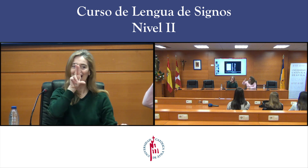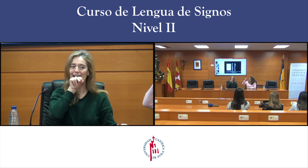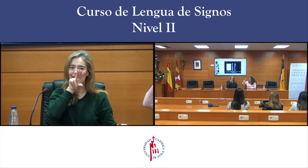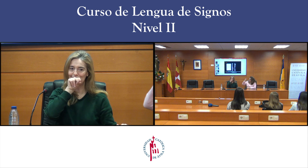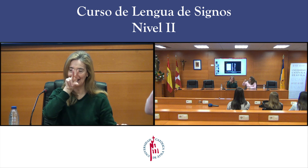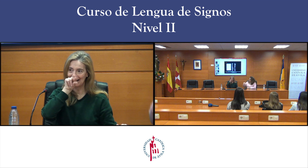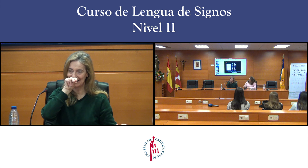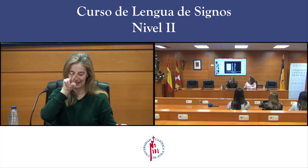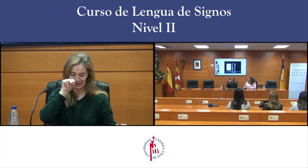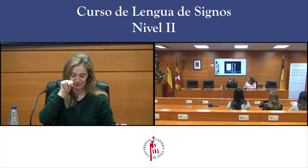dedos